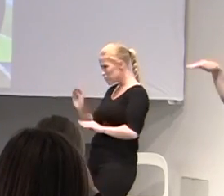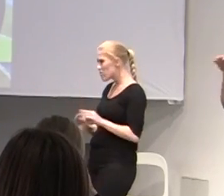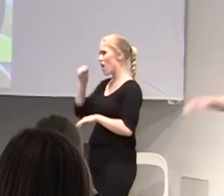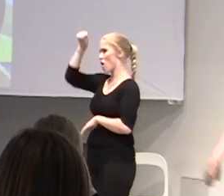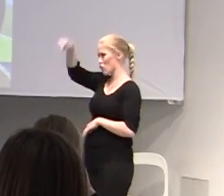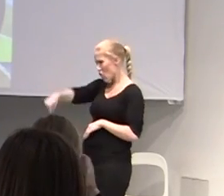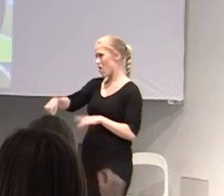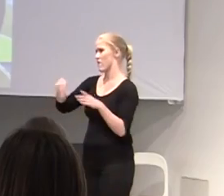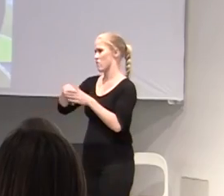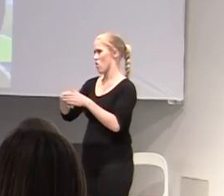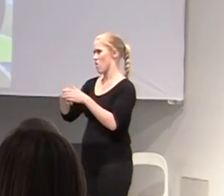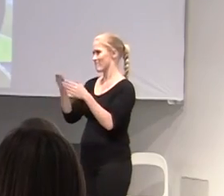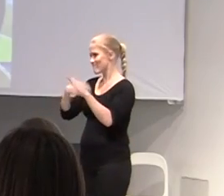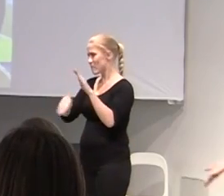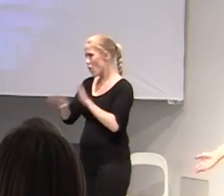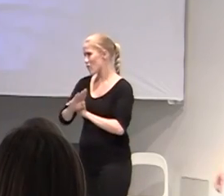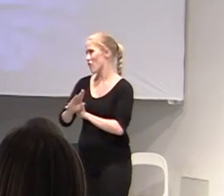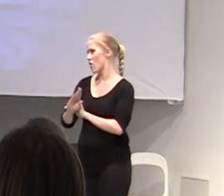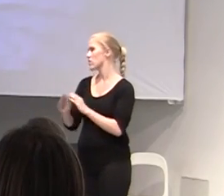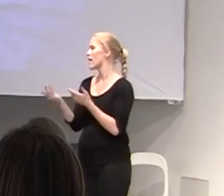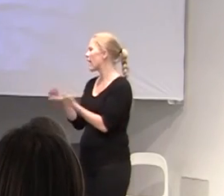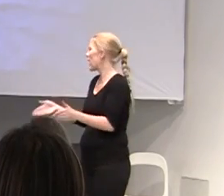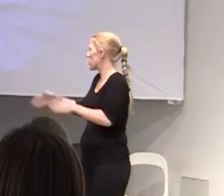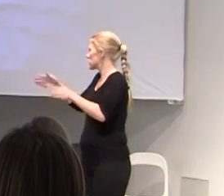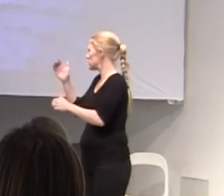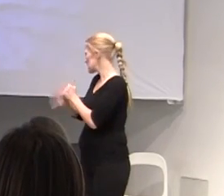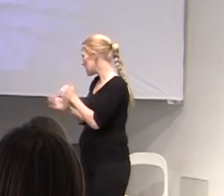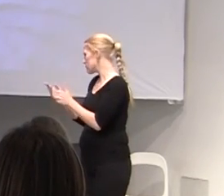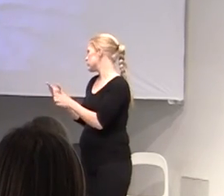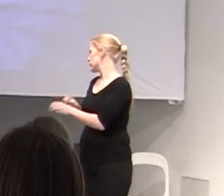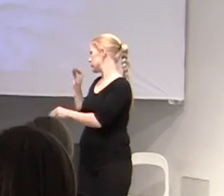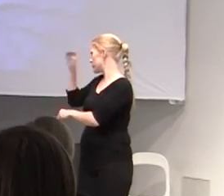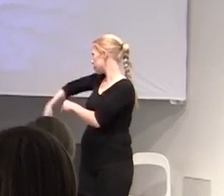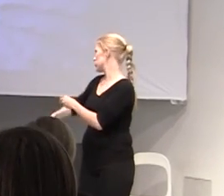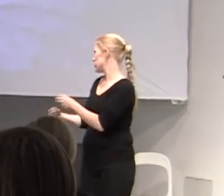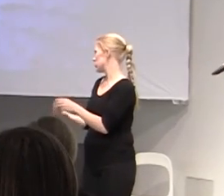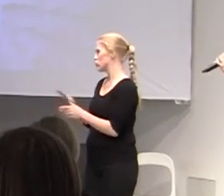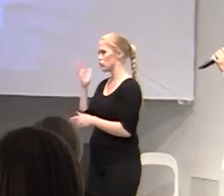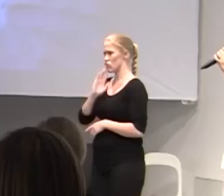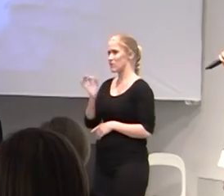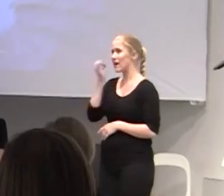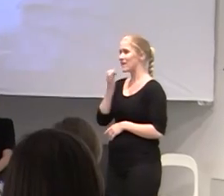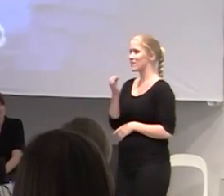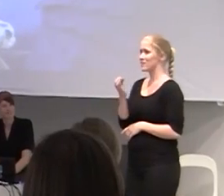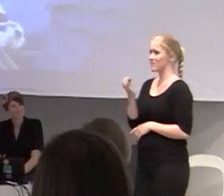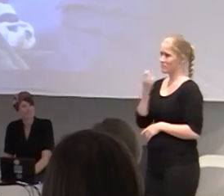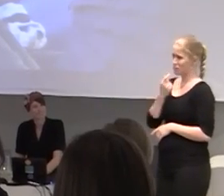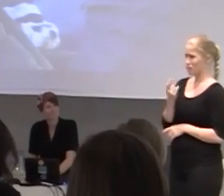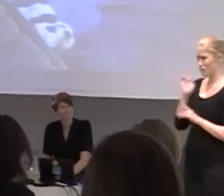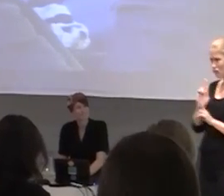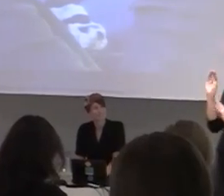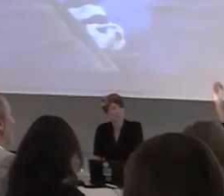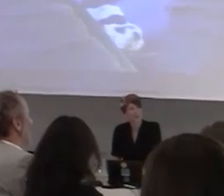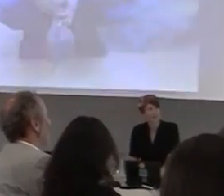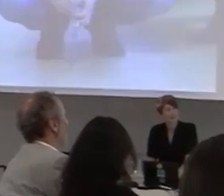při odchodu do krabic k tomu příslušných, věřím, že tam je, pokud že ne, můžete zlobit na mě. Přeju moc hezký zbytek